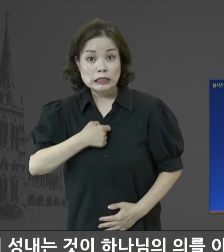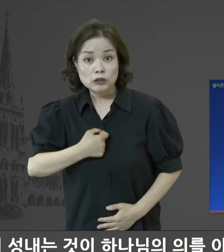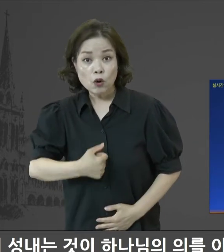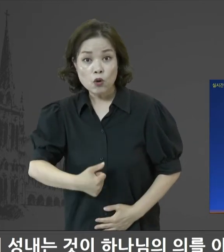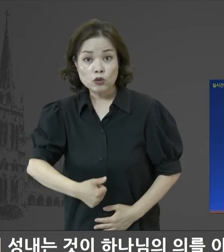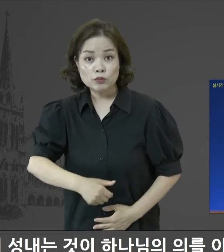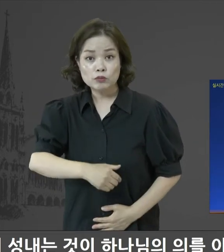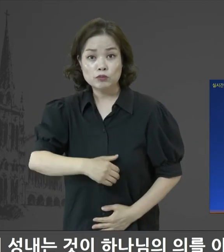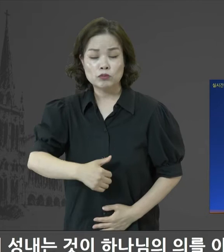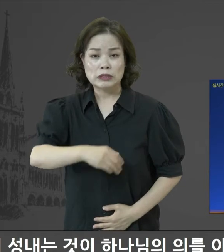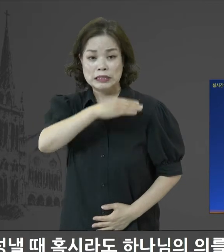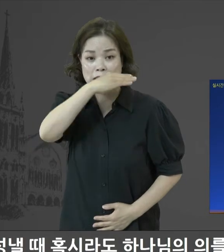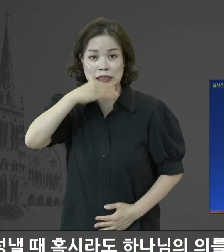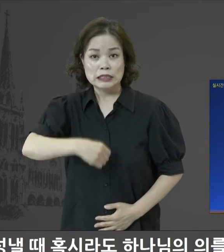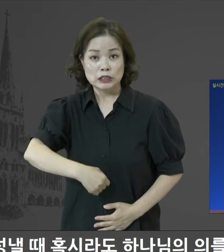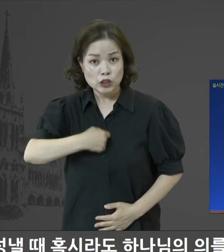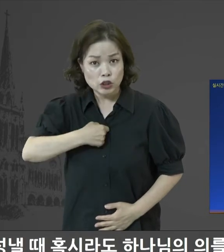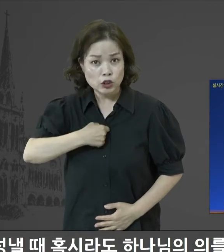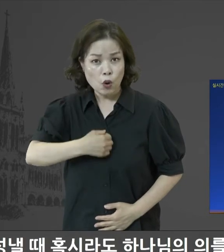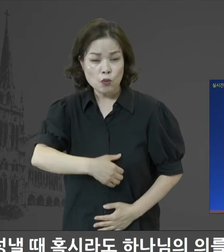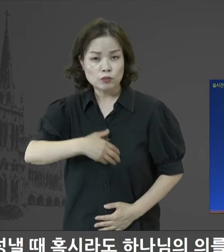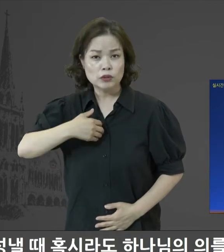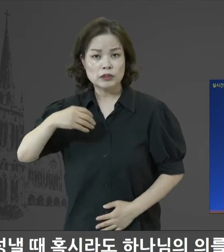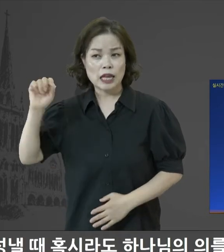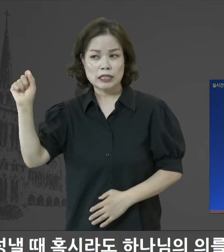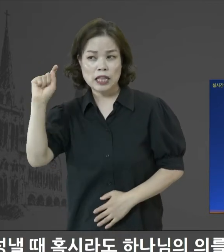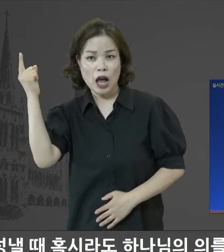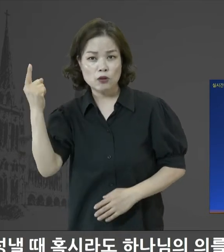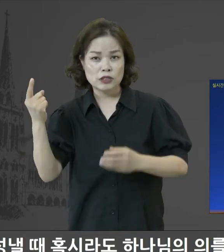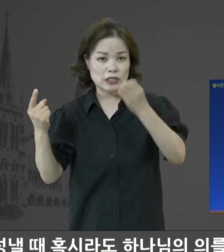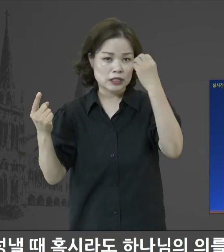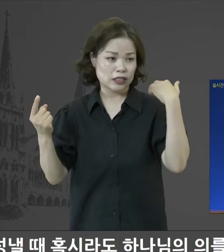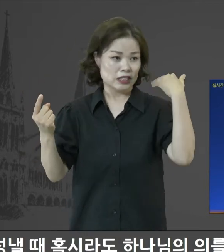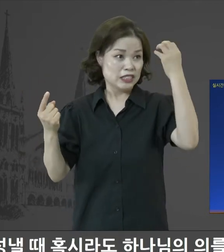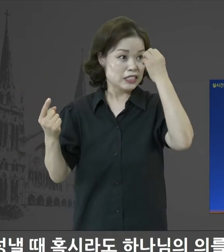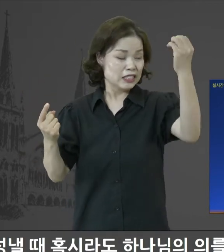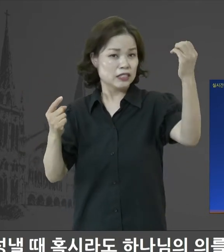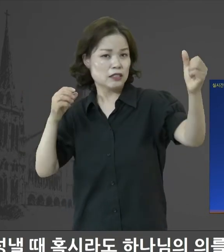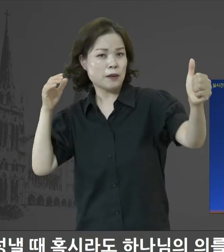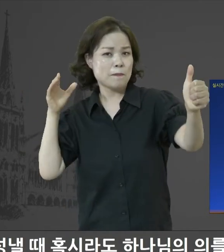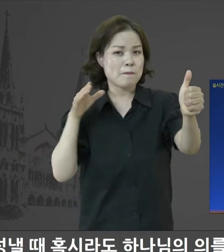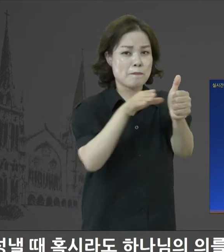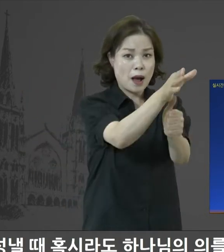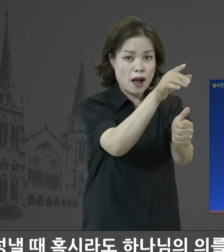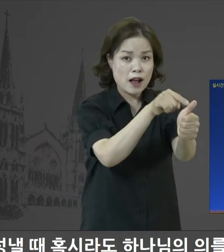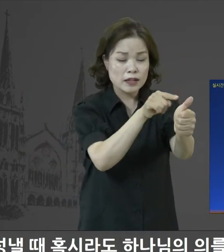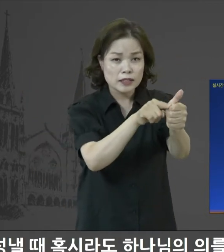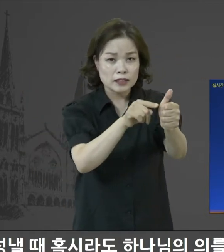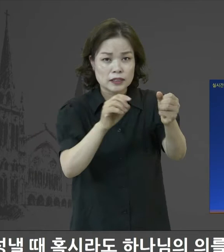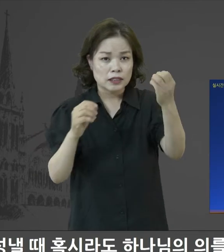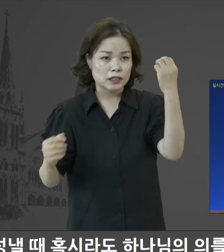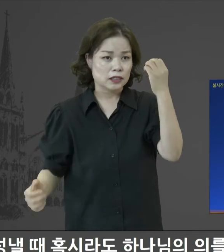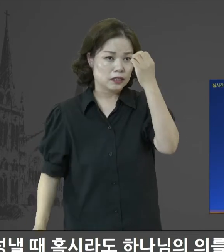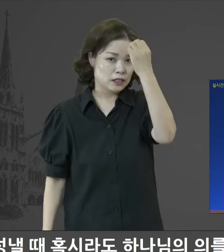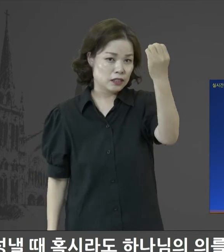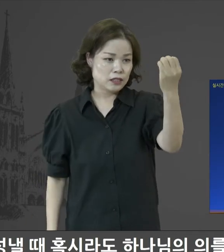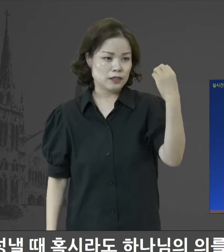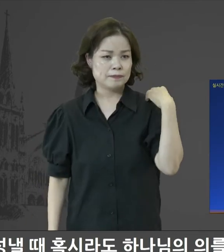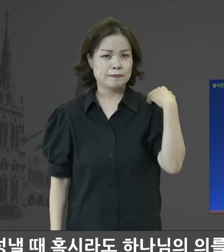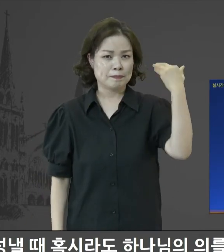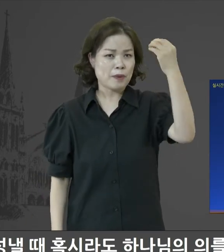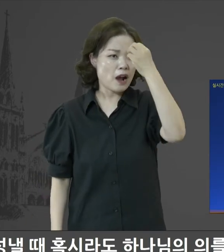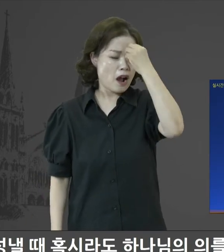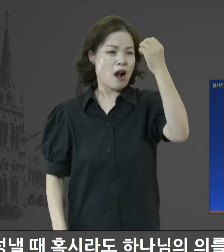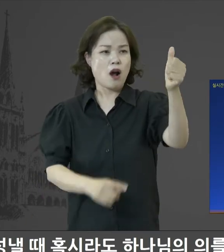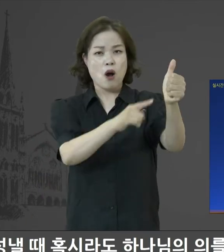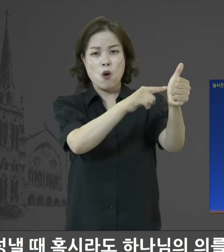있다고 얘기합니다. 다윗 골리앗 상대할 때 그에게 의로운 분노가 있었습니다. 골리앗이 하나님을 없이